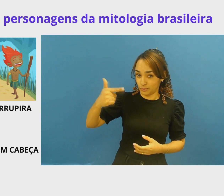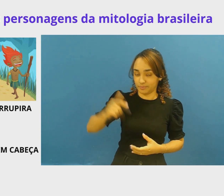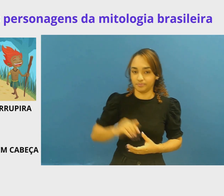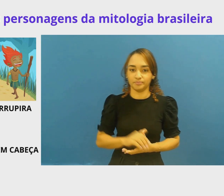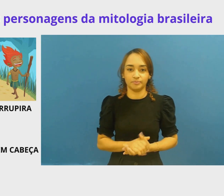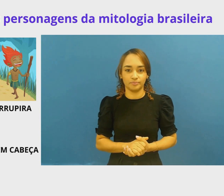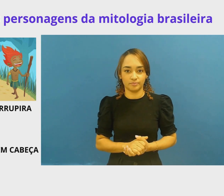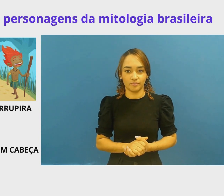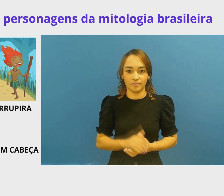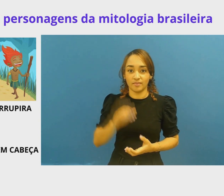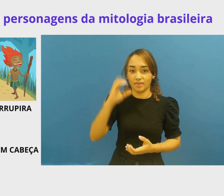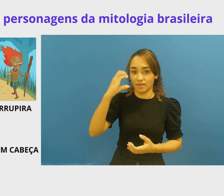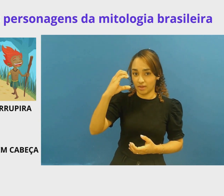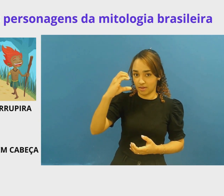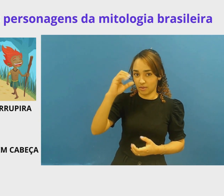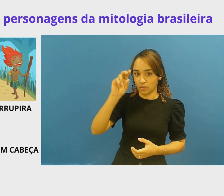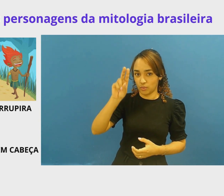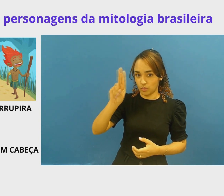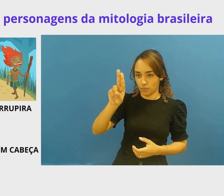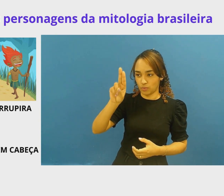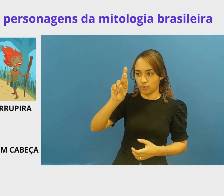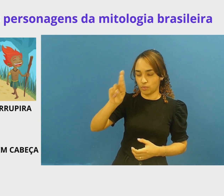Segundo,